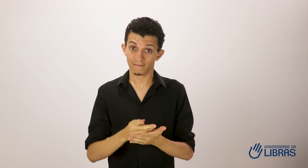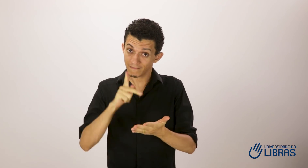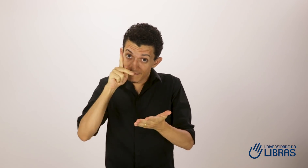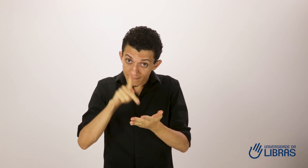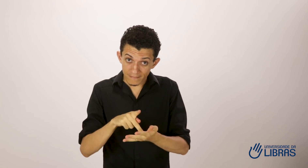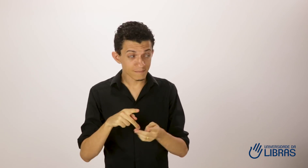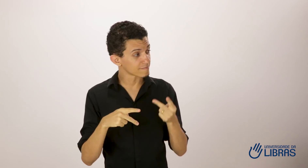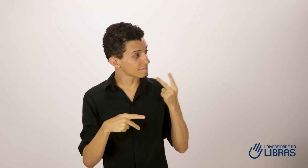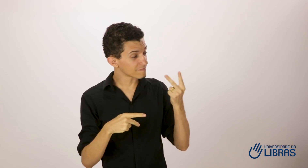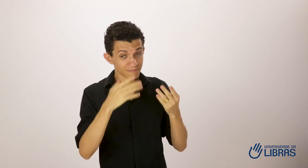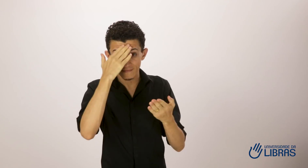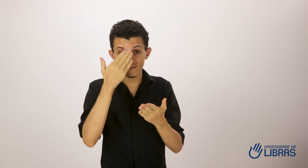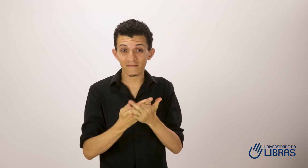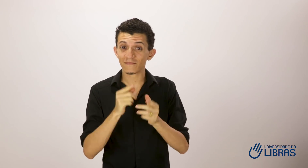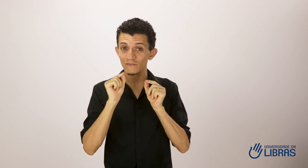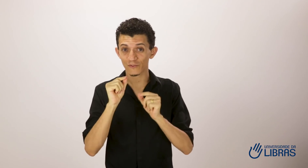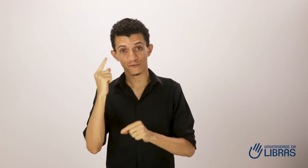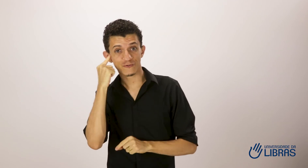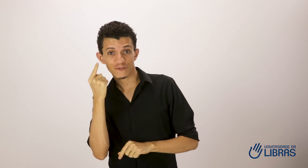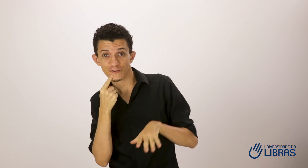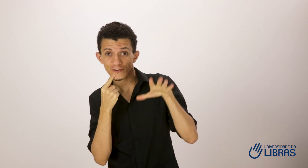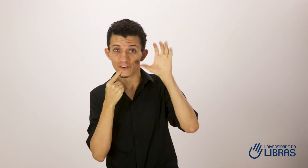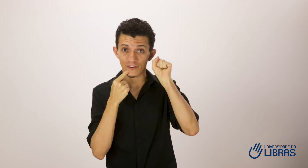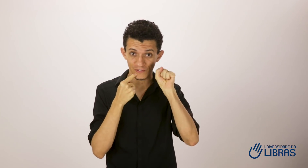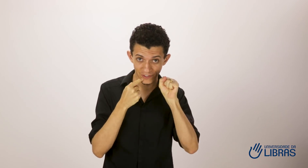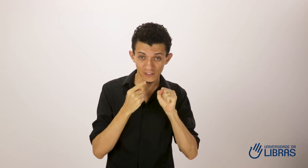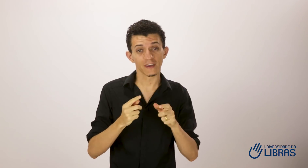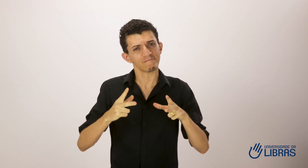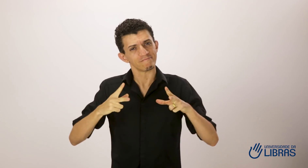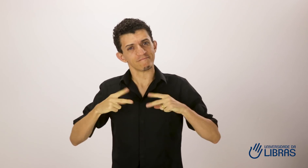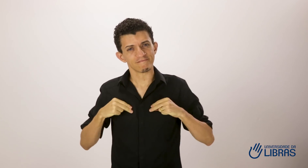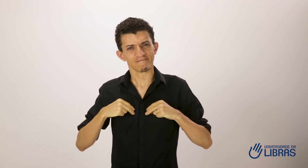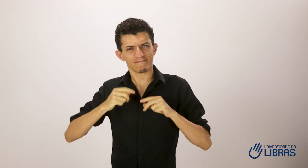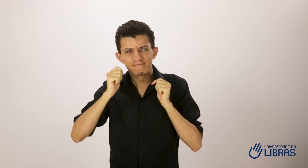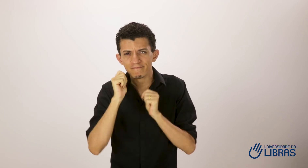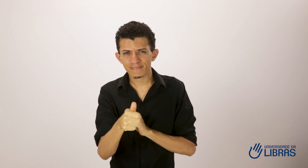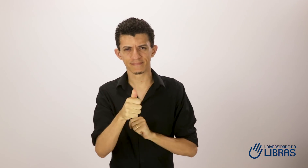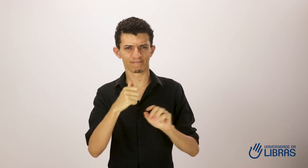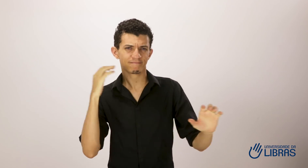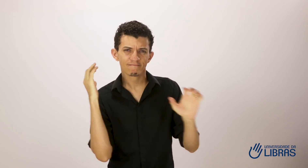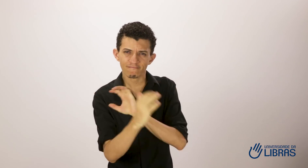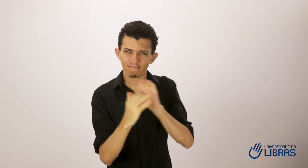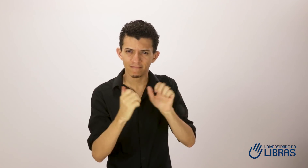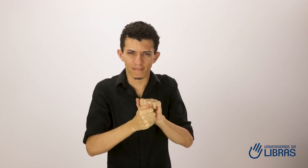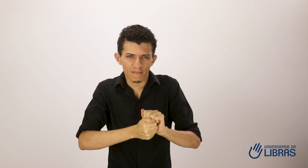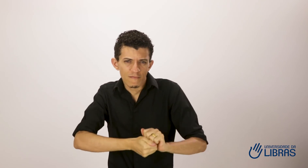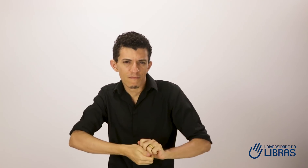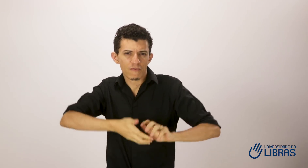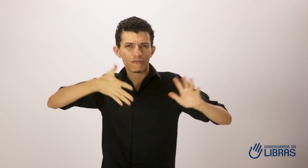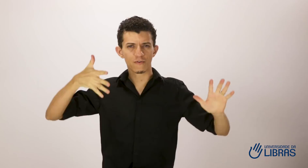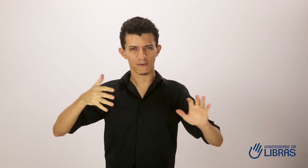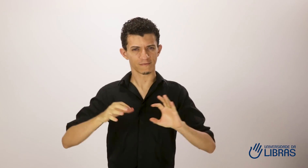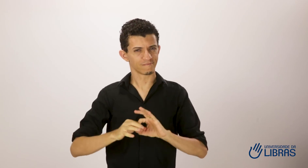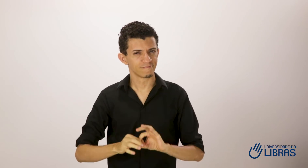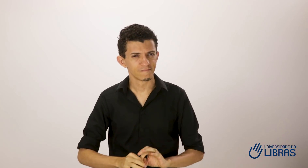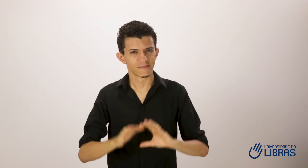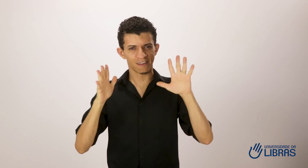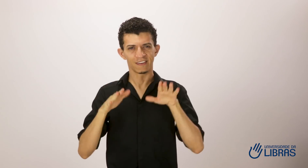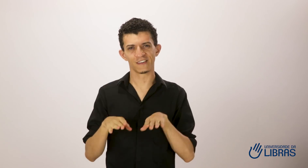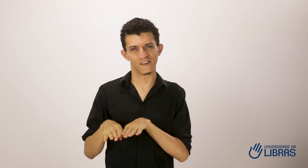Nós acreditamos que surdos e ouvintes merecem rapidamente se comunicar com fluência, liberdade e igualdade. E durante